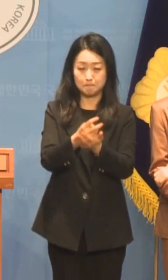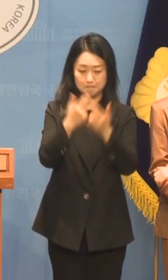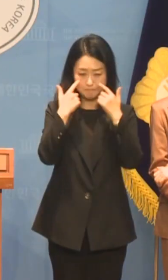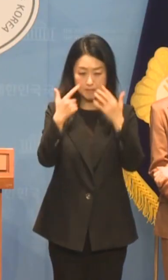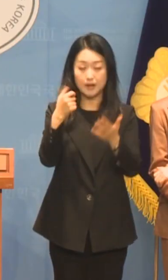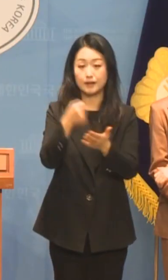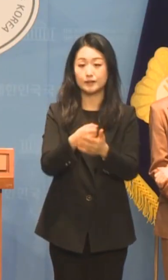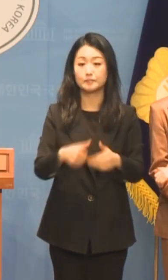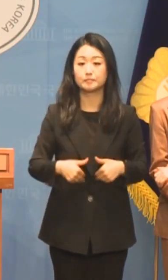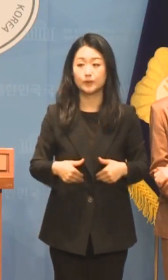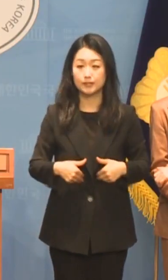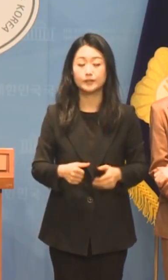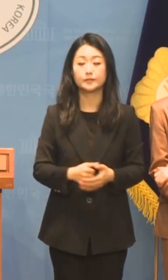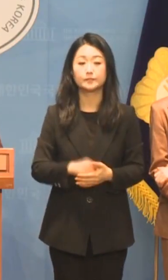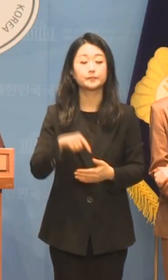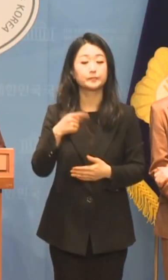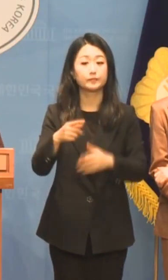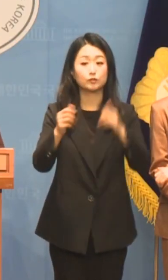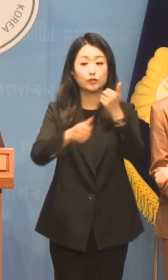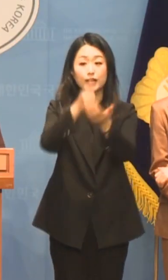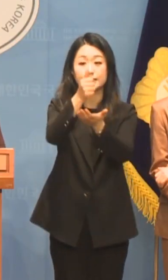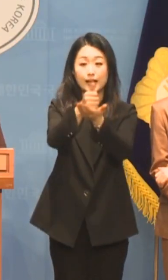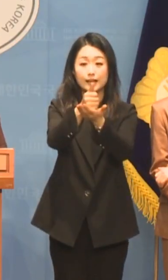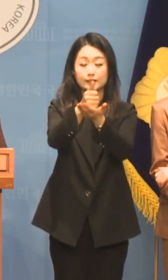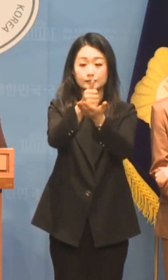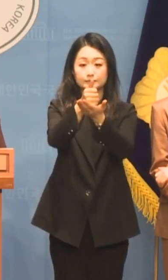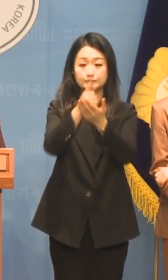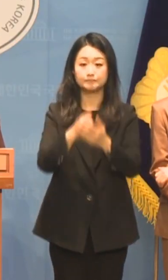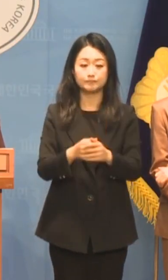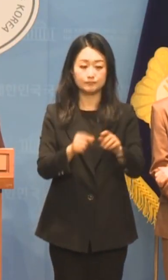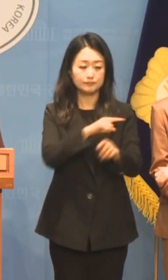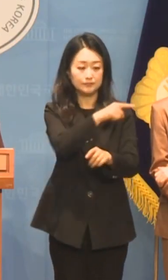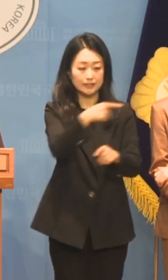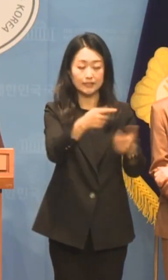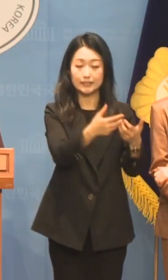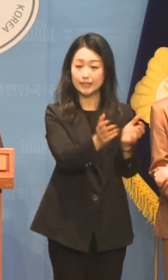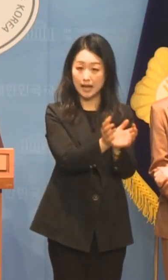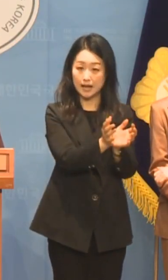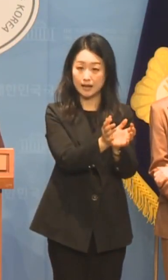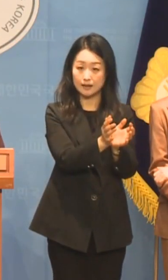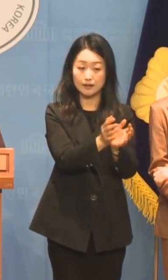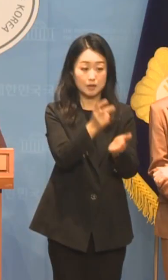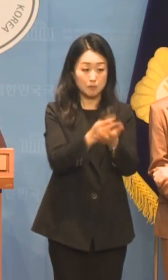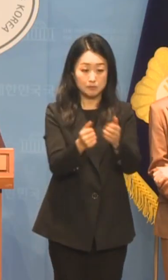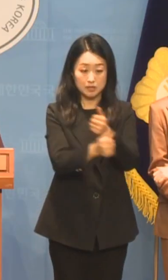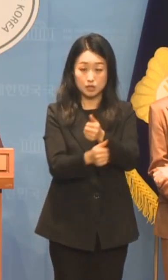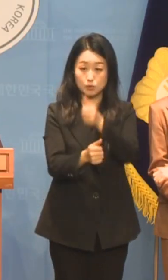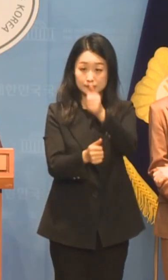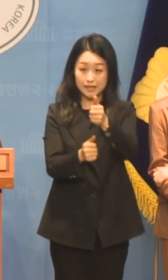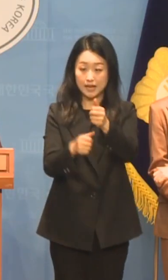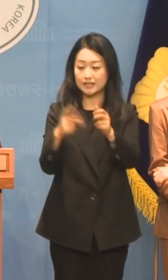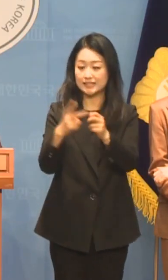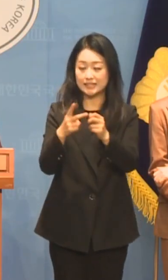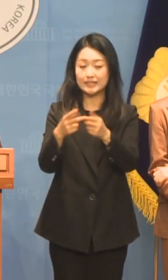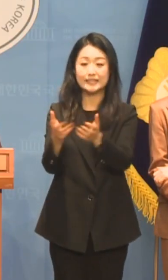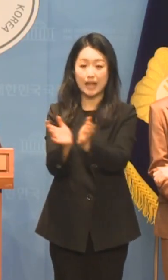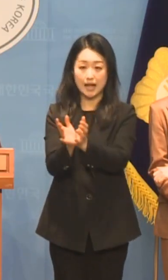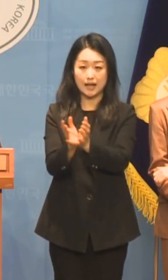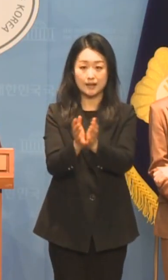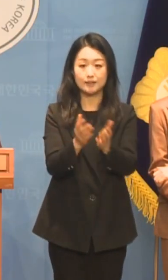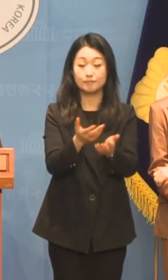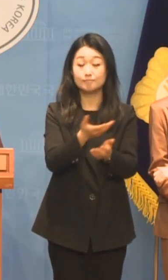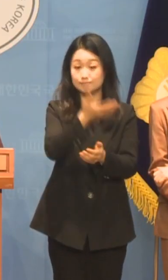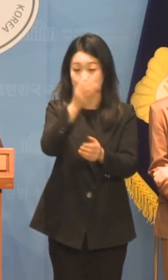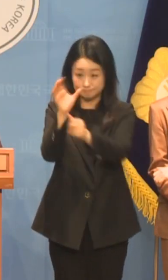합니다. 또한 국회의장은 제1당이, 법사위원장은 제2당이 맡아 건강한